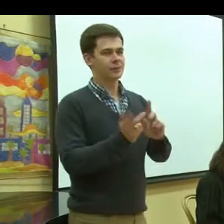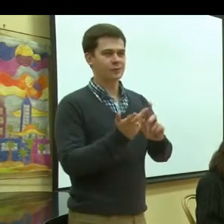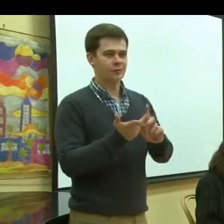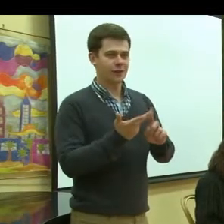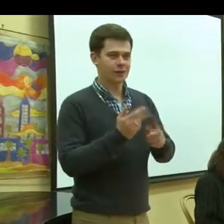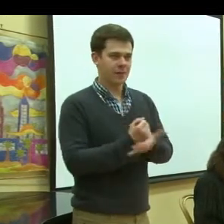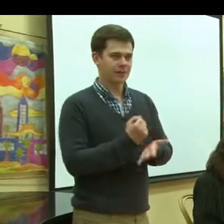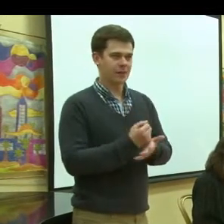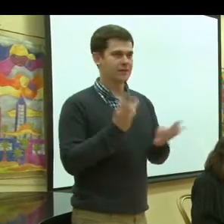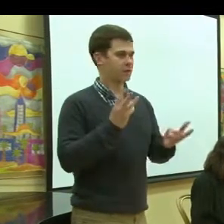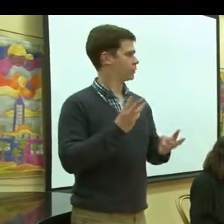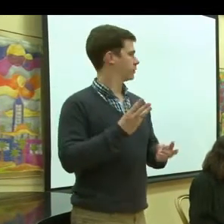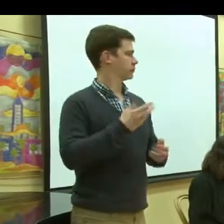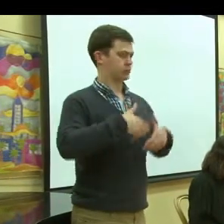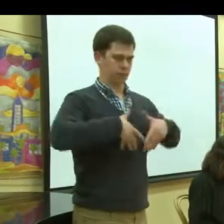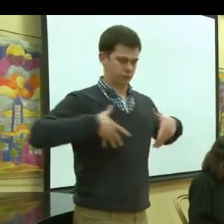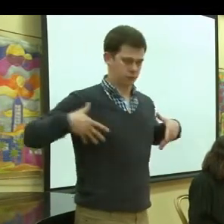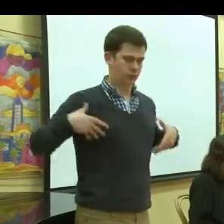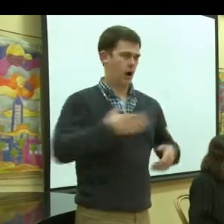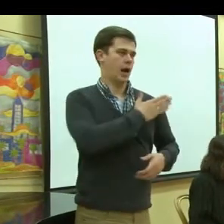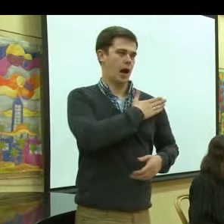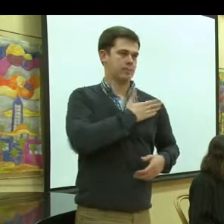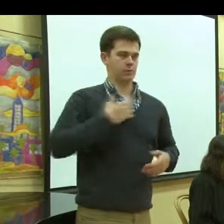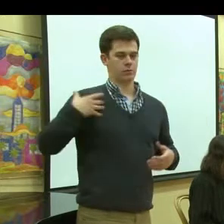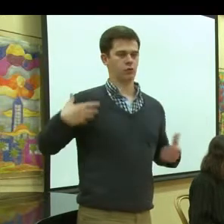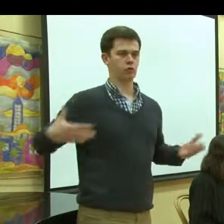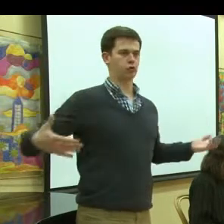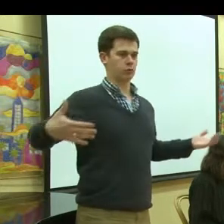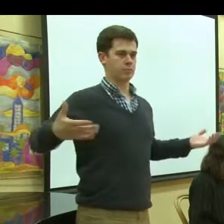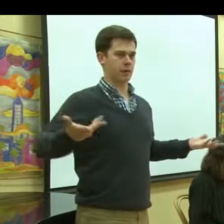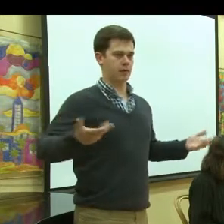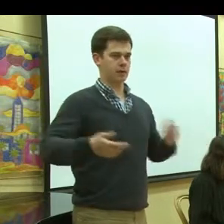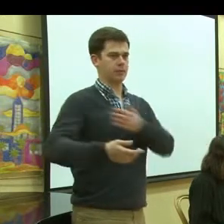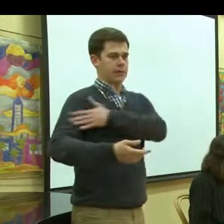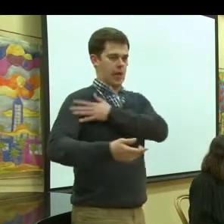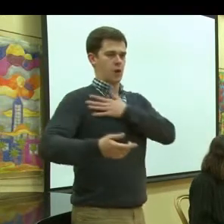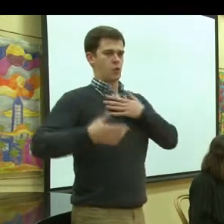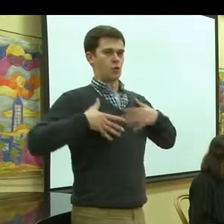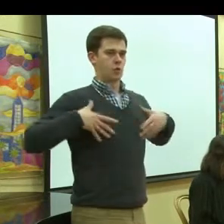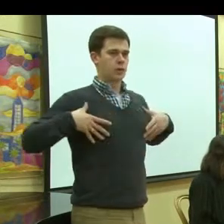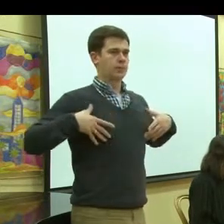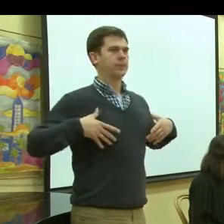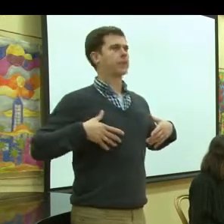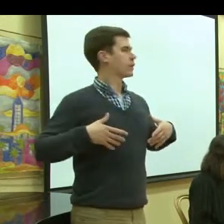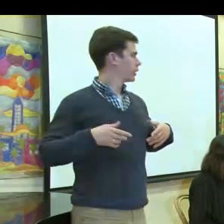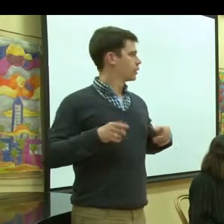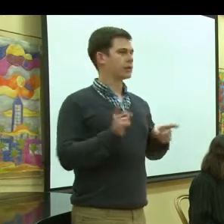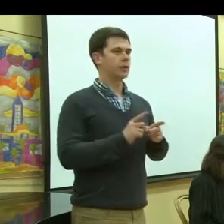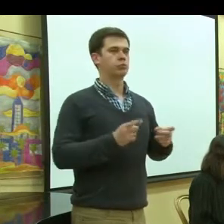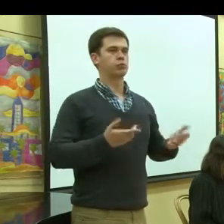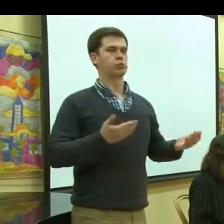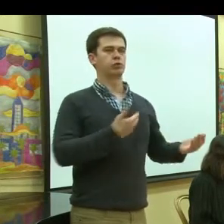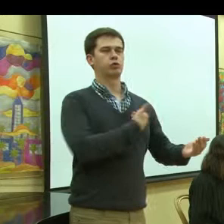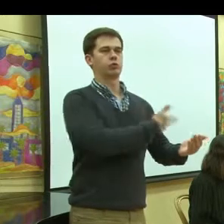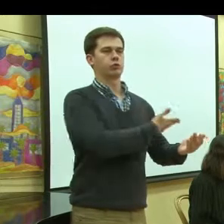że właśnie tutaj tors i jakby i ramię, tak i ta część, tak jak przy tym objęciu jakby Krystiana, ona też jest taka sztywna,